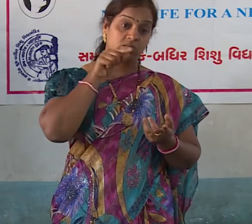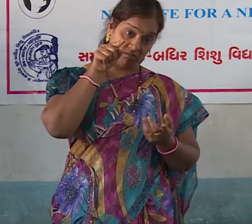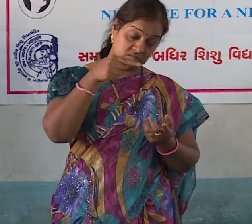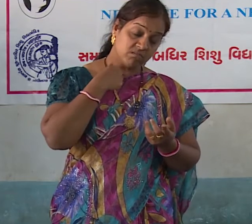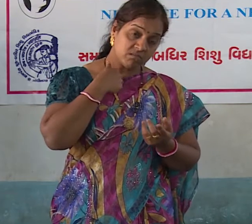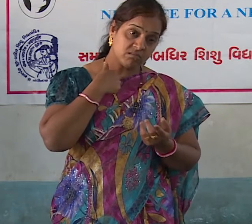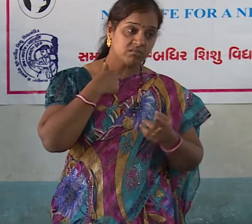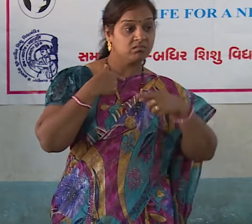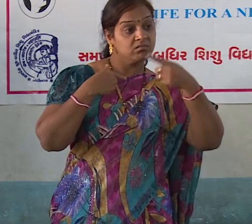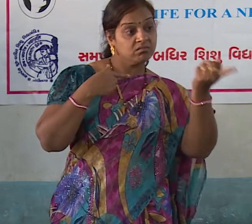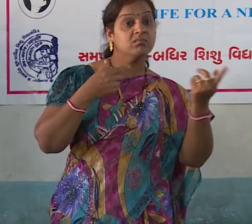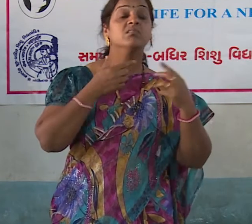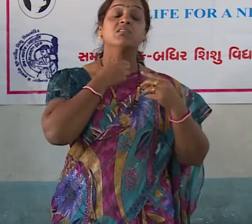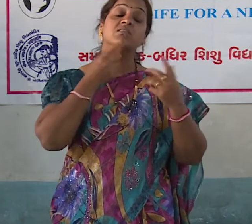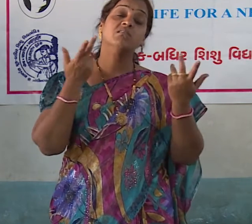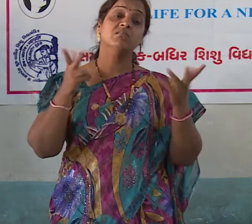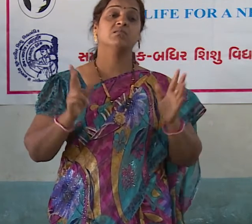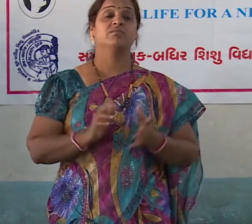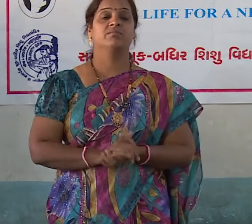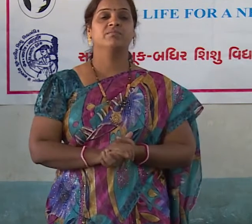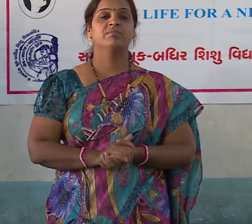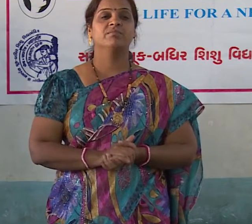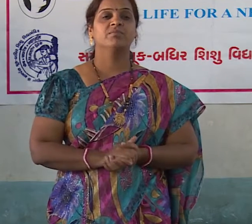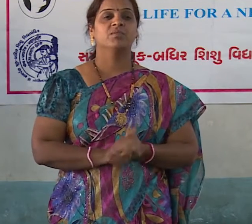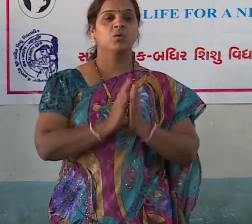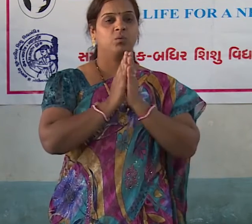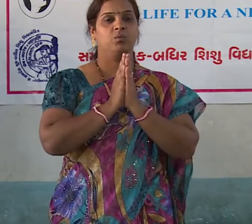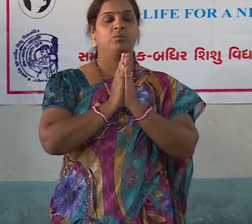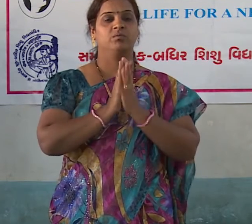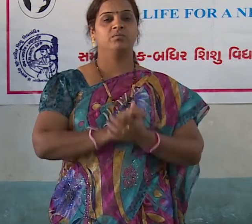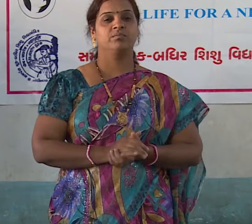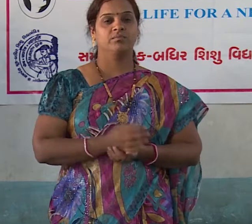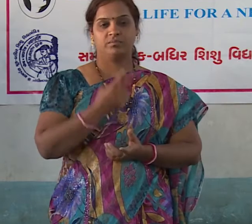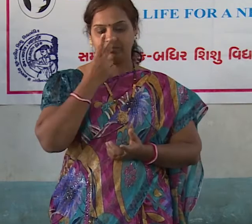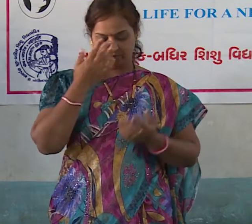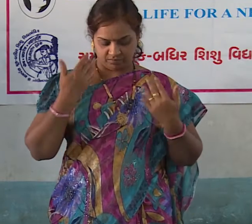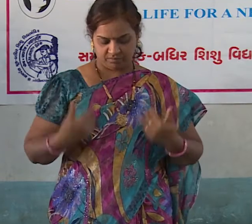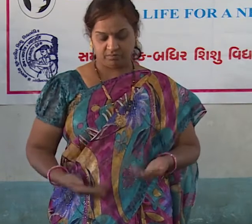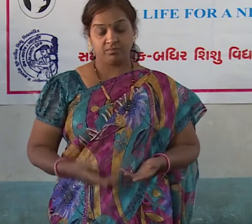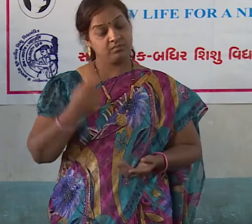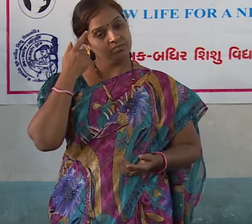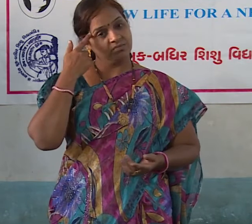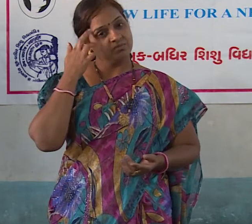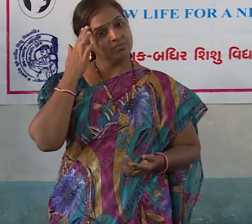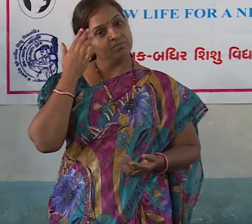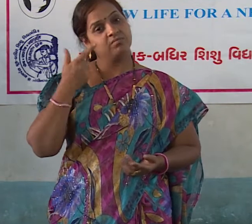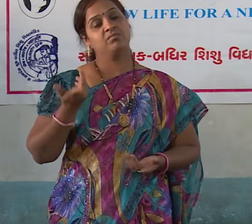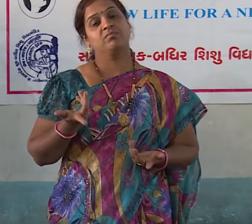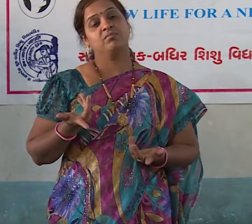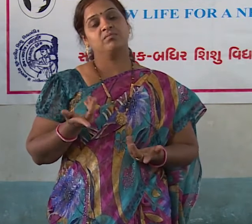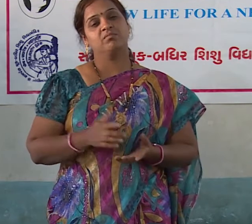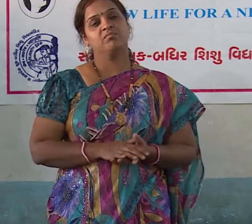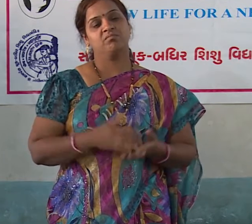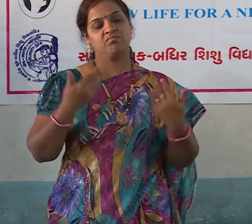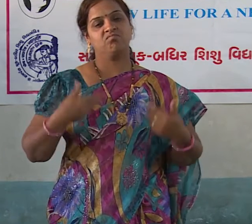आ रहा है, कोई गुरु याद आता है, या कोई देवता भी याद आया तो उसका शरीर ही याद आ रहा है ना। शरीर क्या है कि